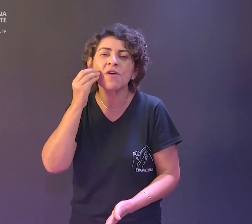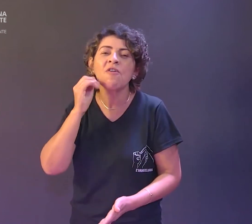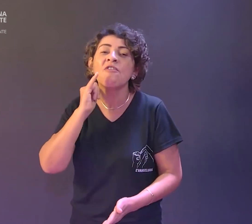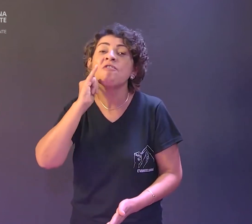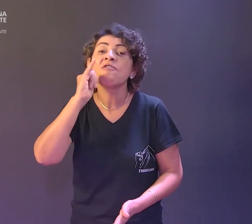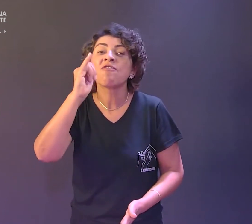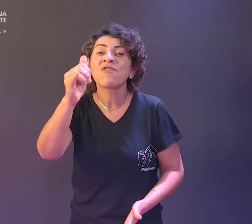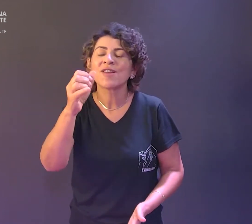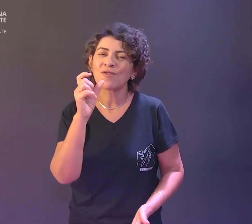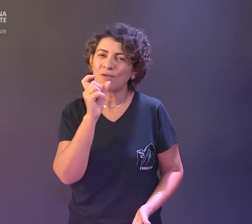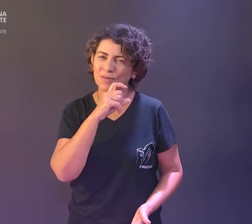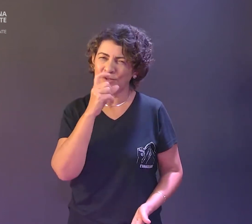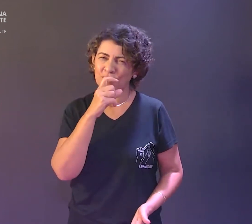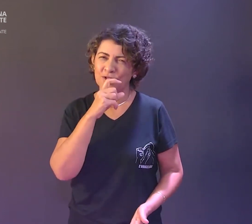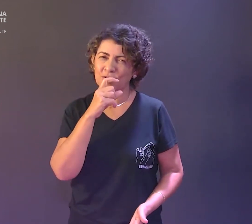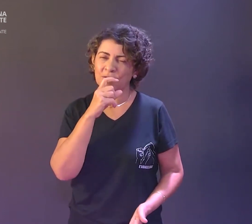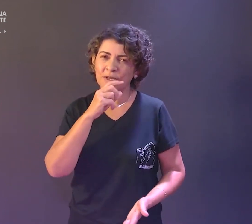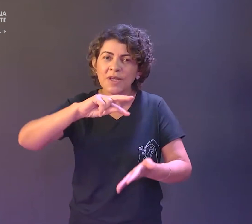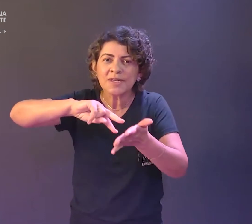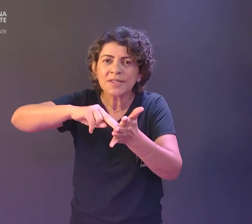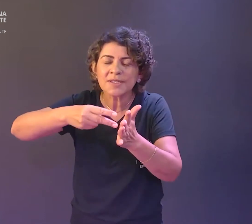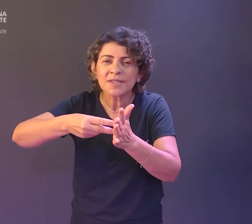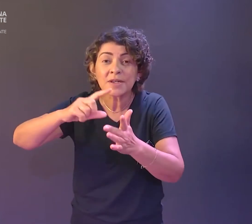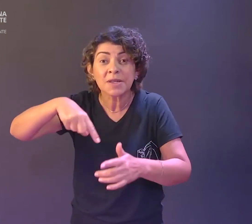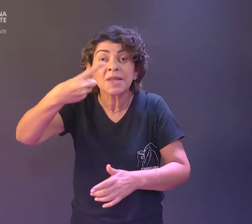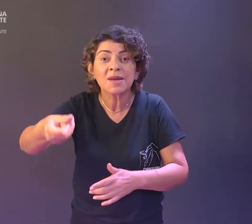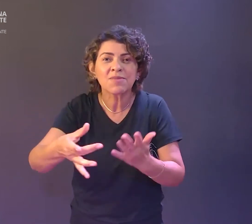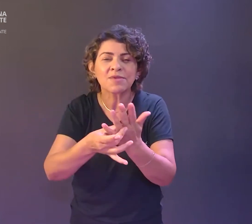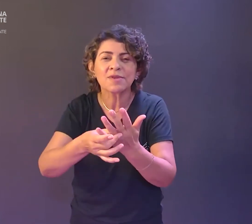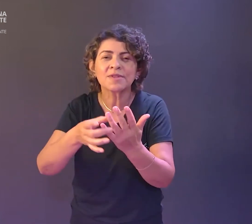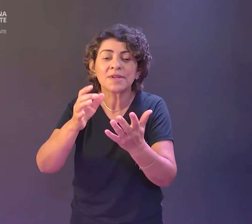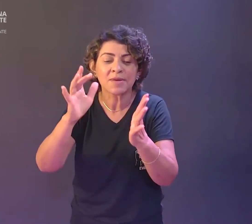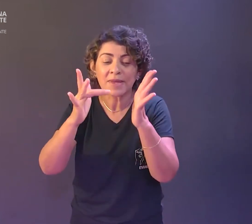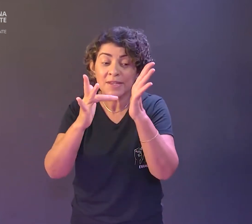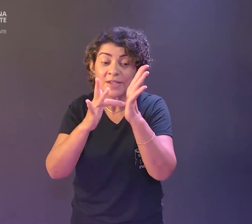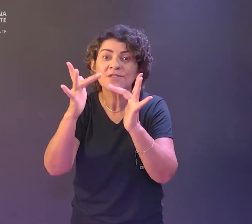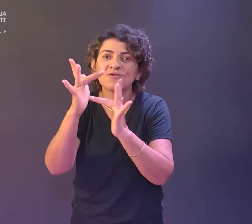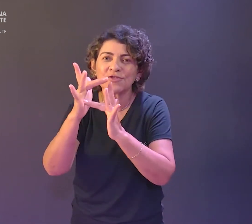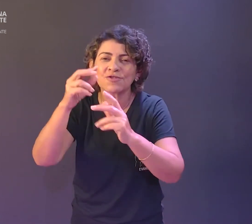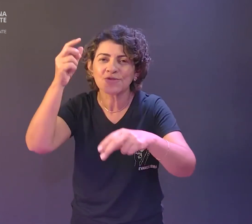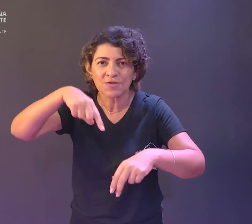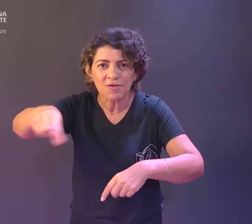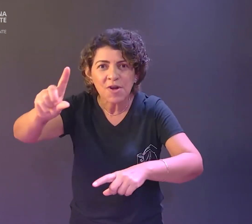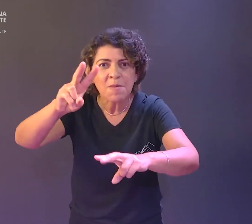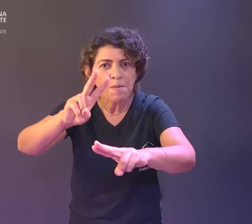ele não tivesse em mente o que realmente aconteceria com Jesus, pois ao ver que ele seria